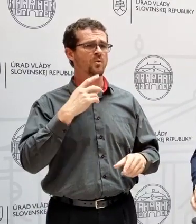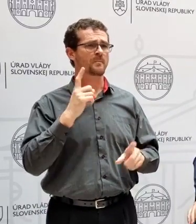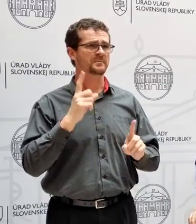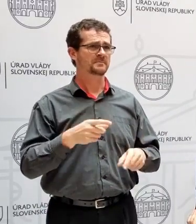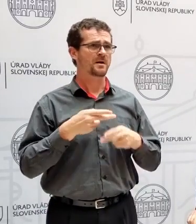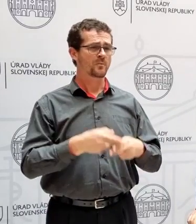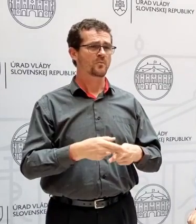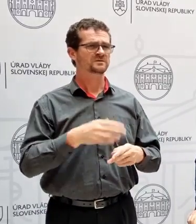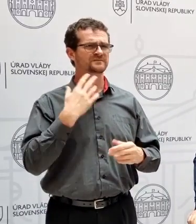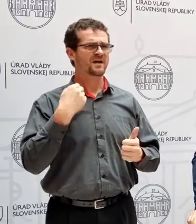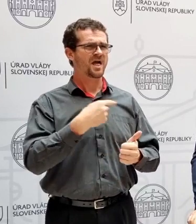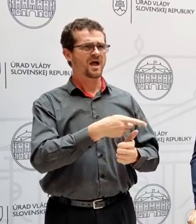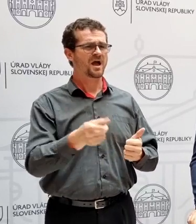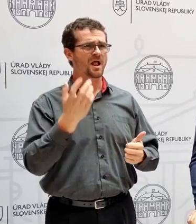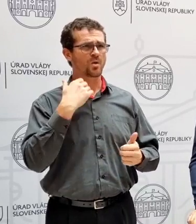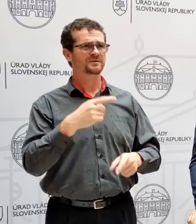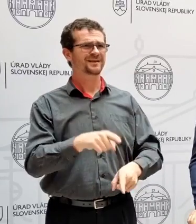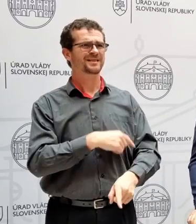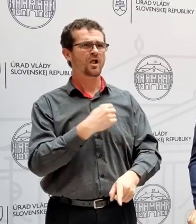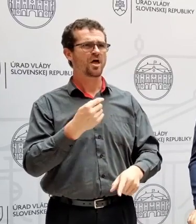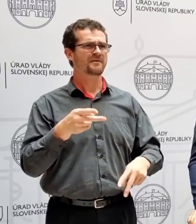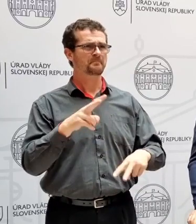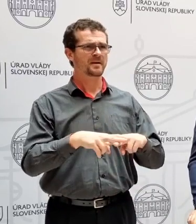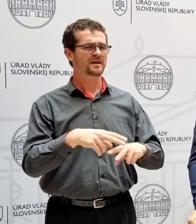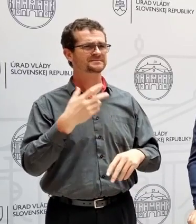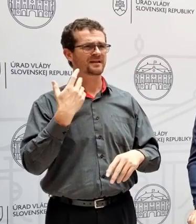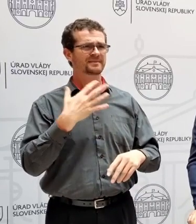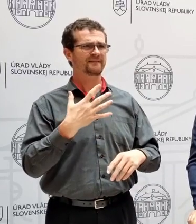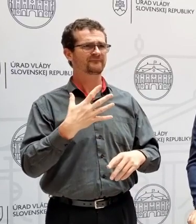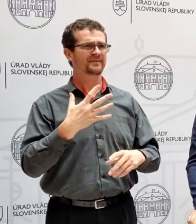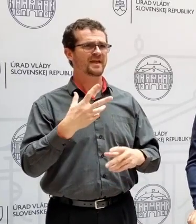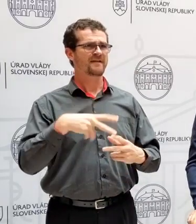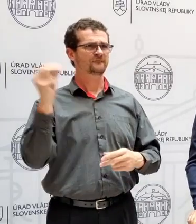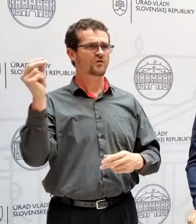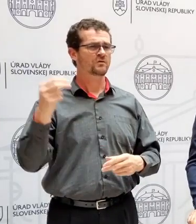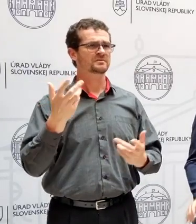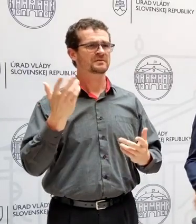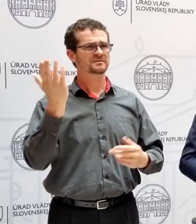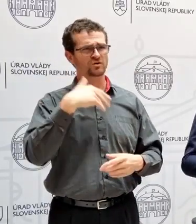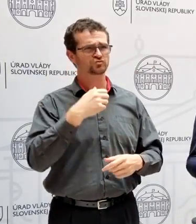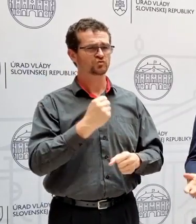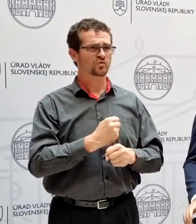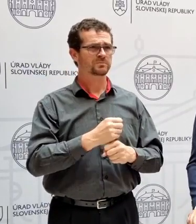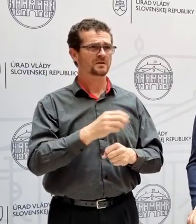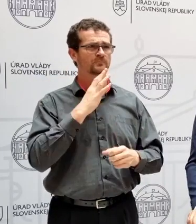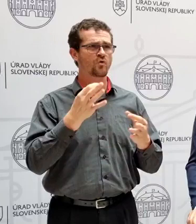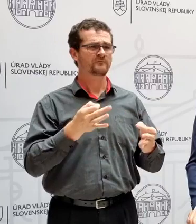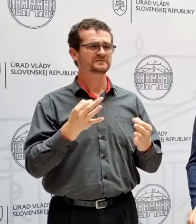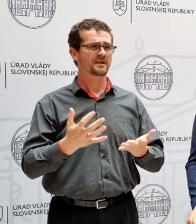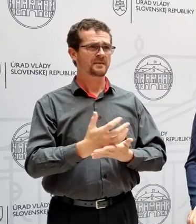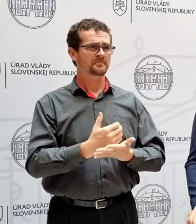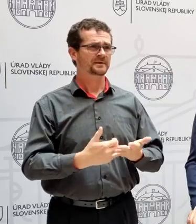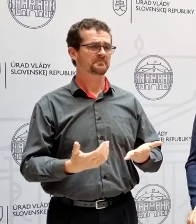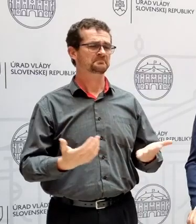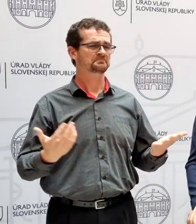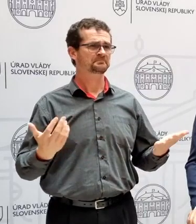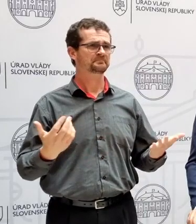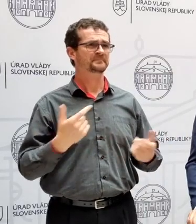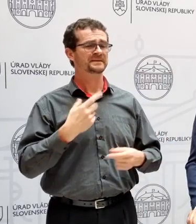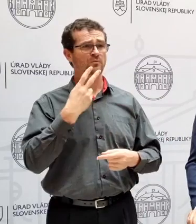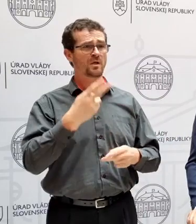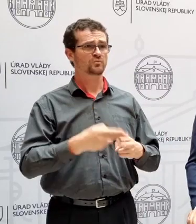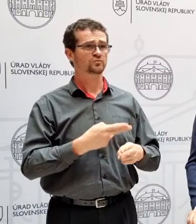sú 100 000 ľudí v dlhovej pasci, nevedia sa vymotať z dlhov, potom na čierno robia, lebo nemôžu mať oficiálny príjem a z